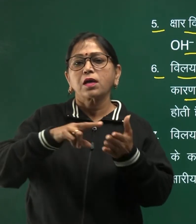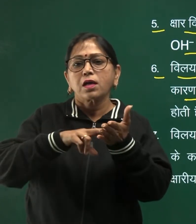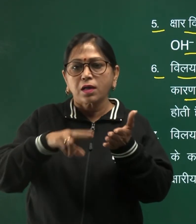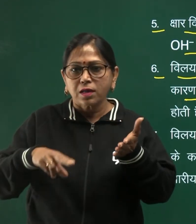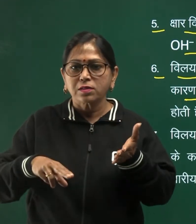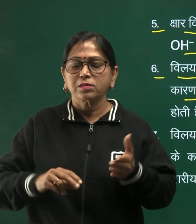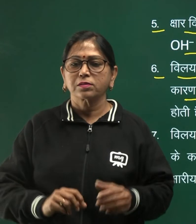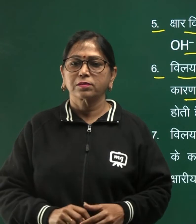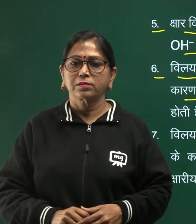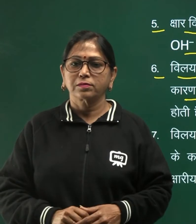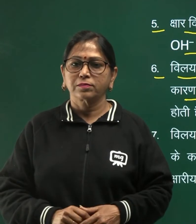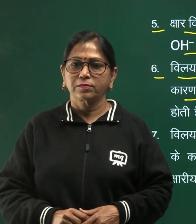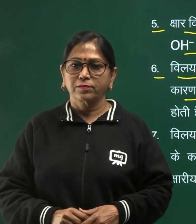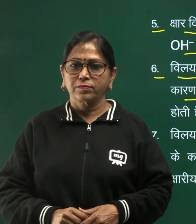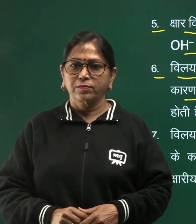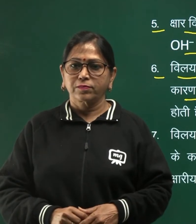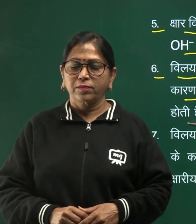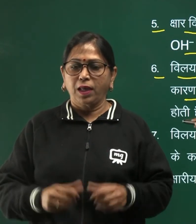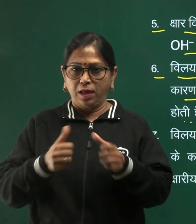पदार्थ की प्रकृति